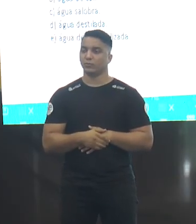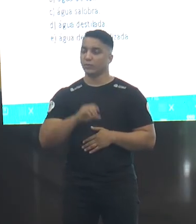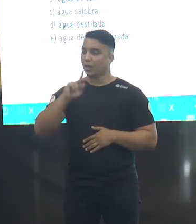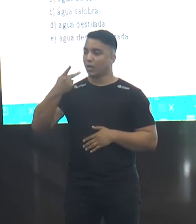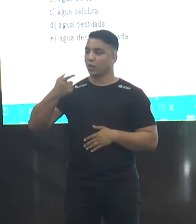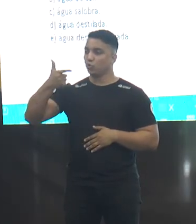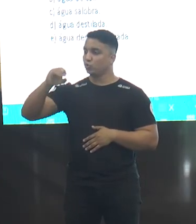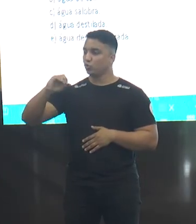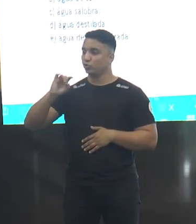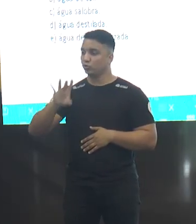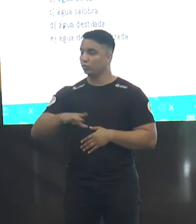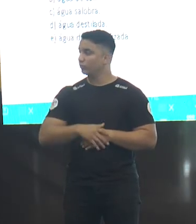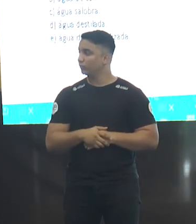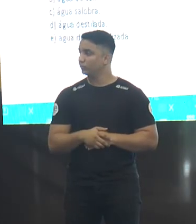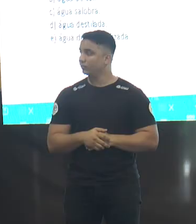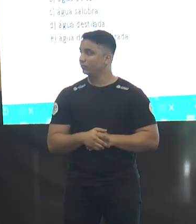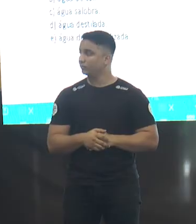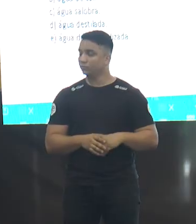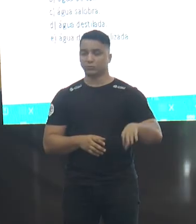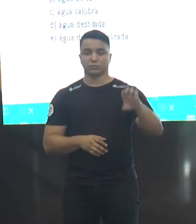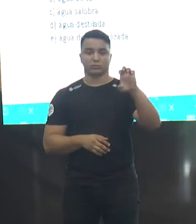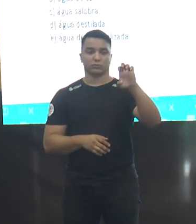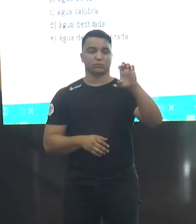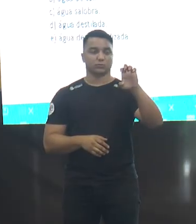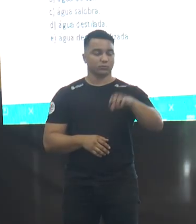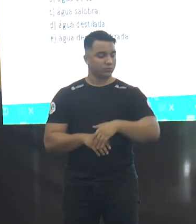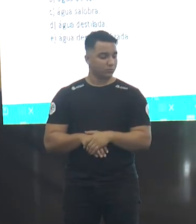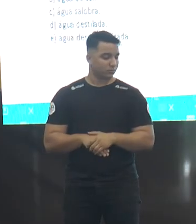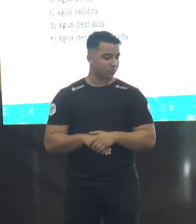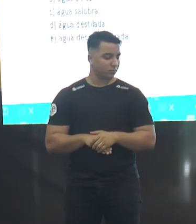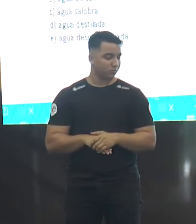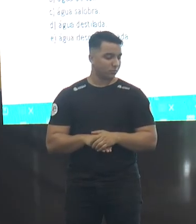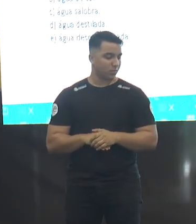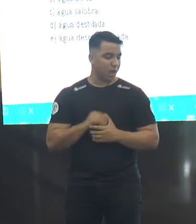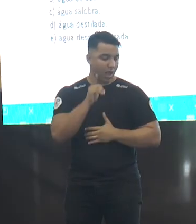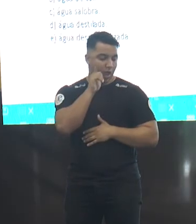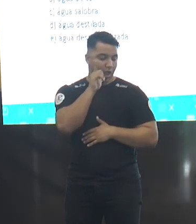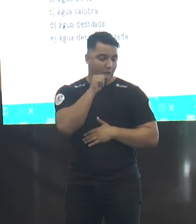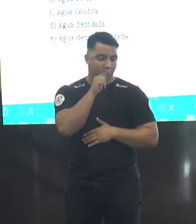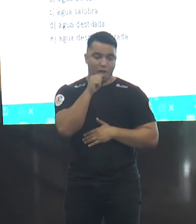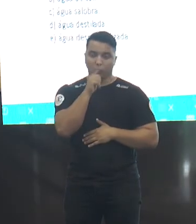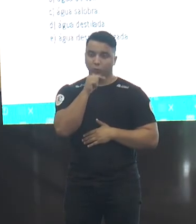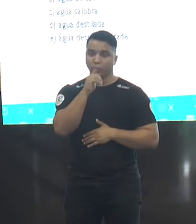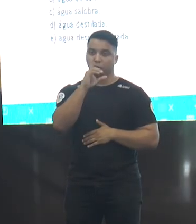H2O. E na letra E tem escrito água